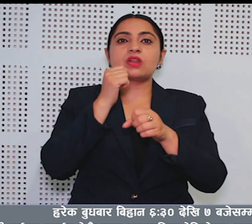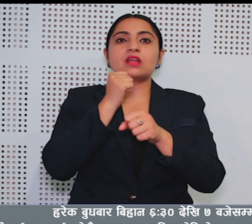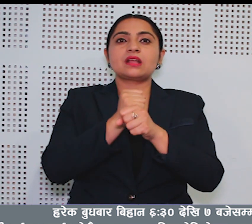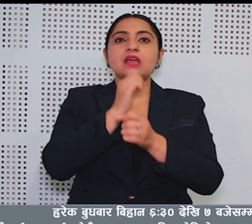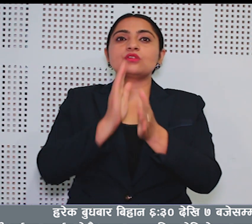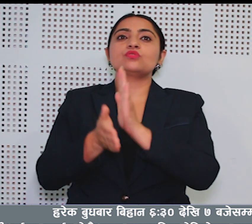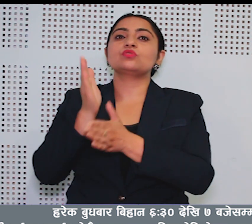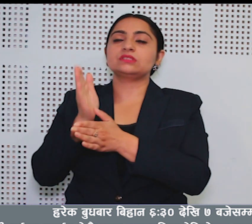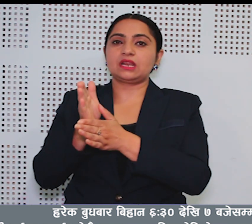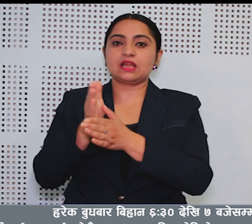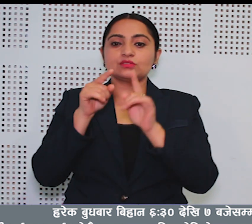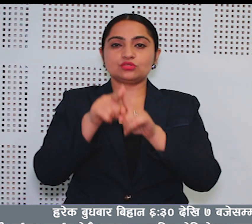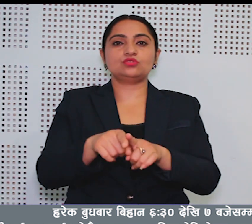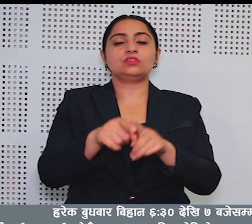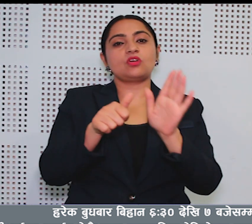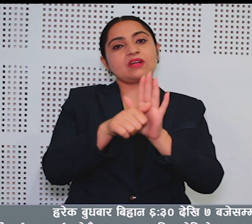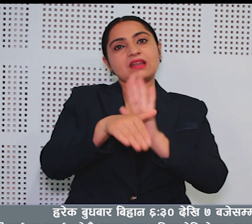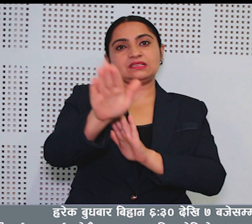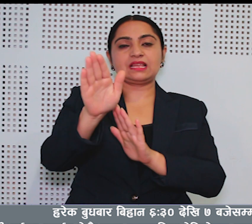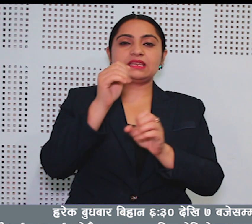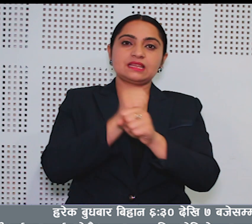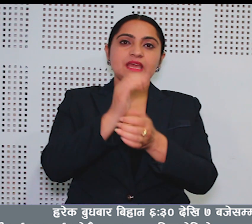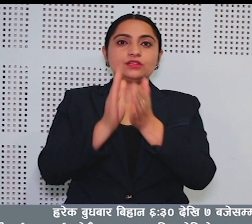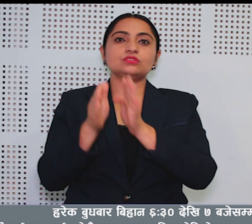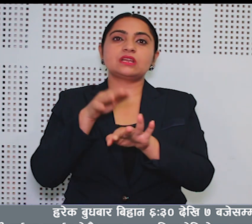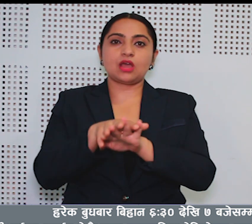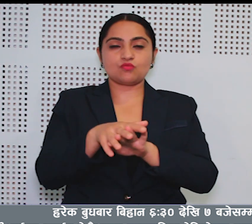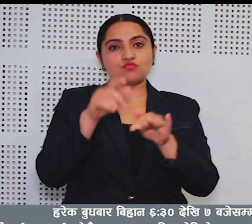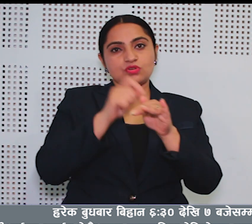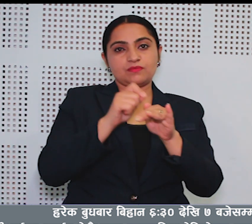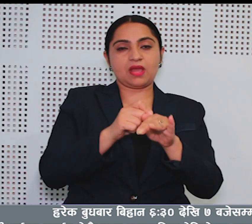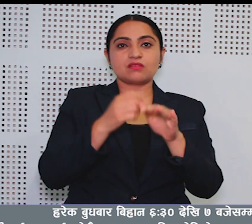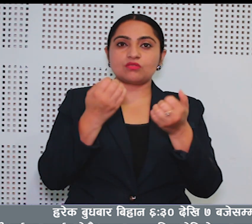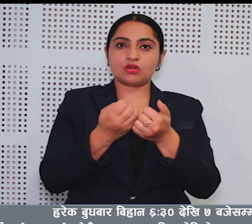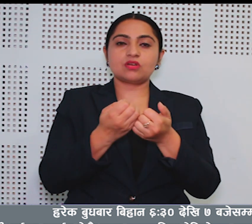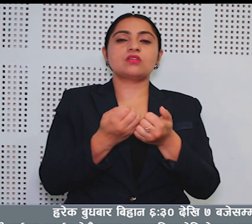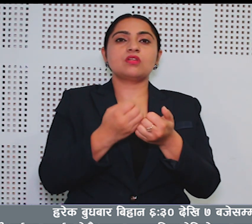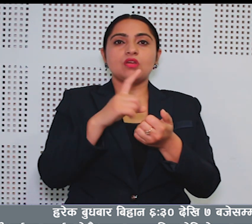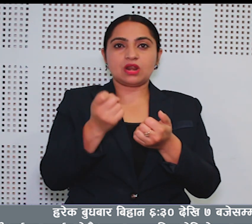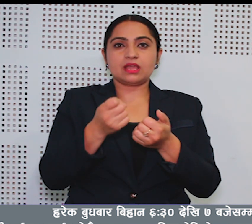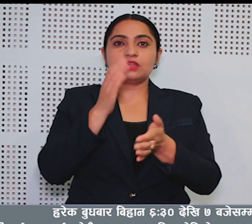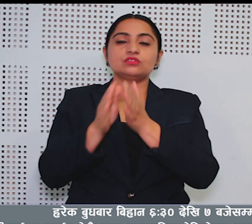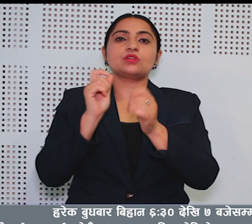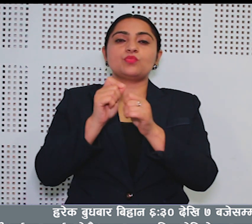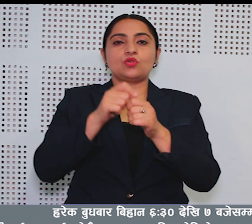बढ्ने कुराहरू आगामी दिनमा गर्ने कार्ययोजनाहरू हामीले निर्माणको रूपमा अगाडि बढाउनको रूपमा योजना बनाउन अहिले हामीले यसमा